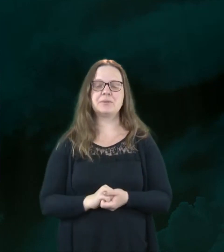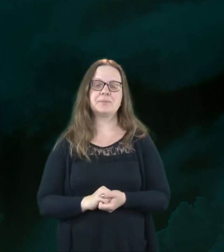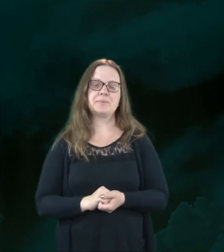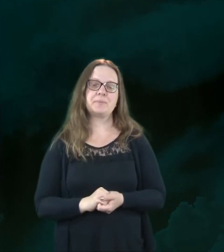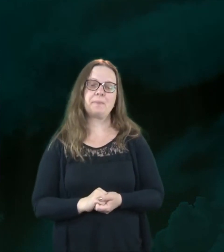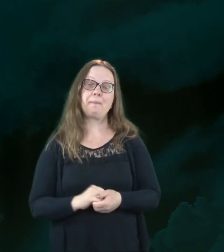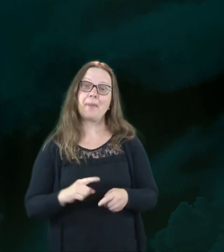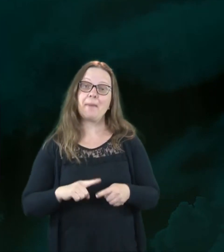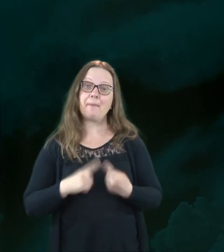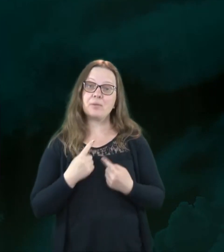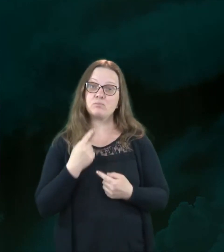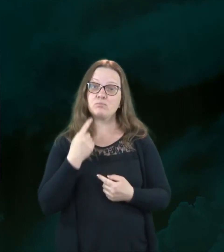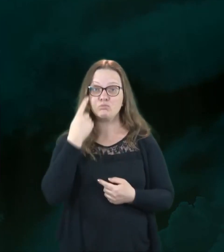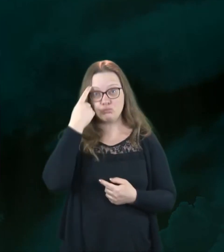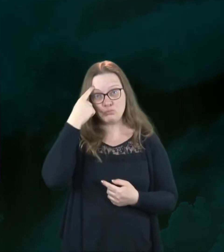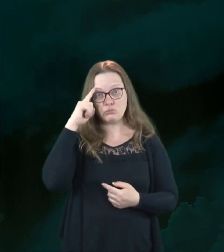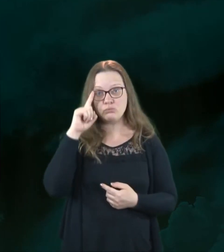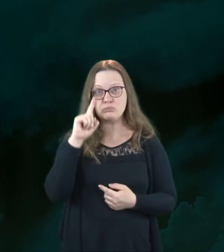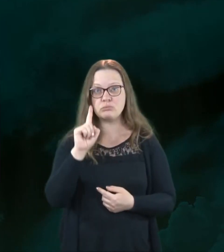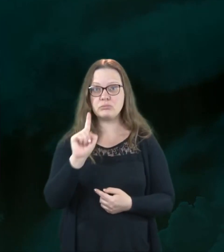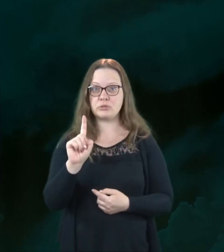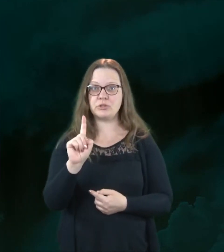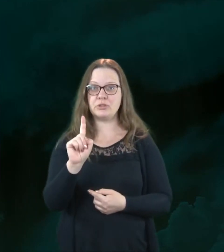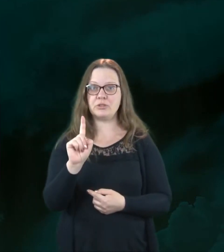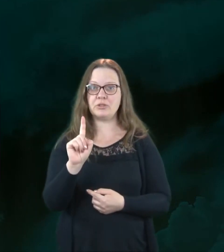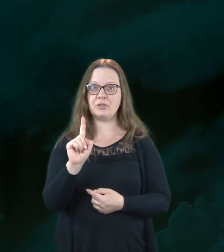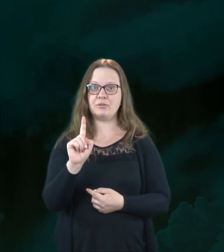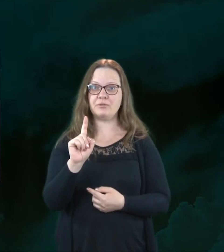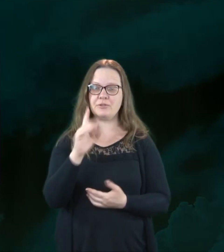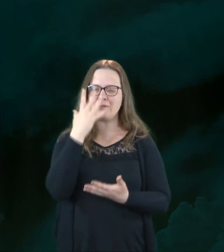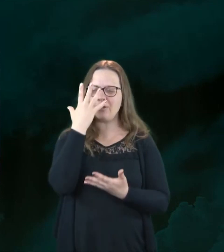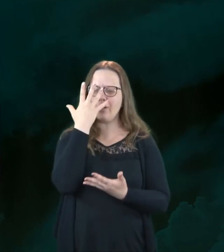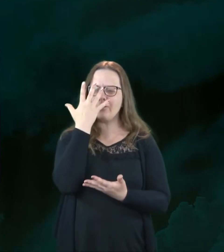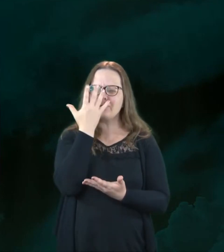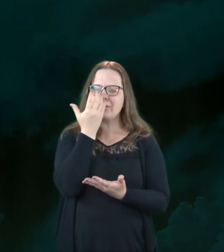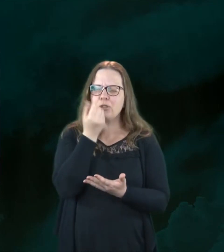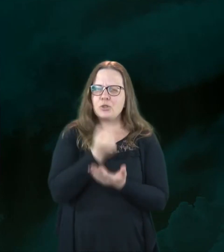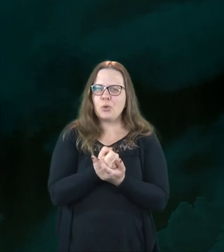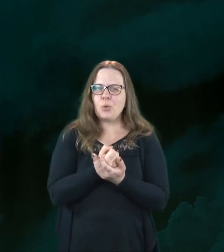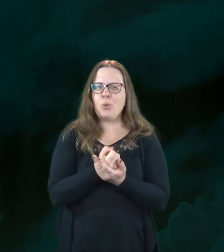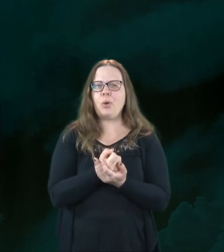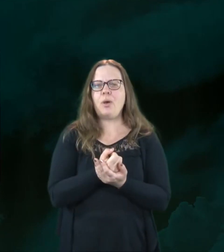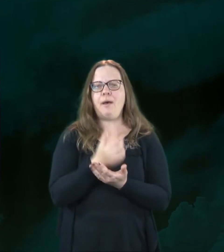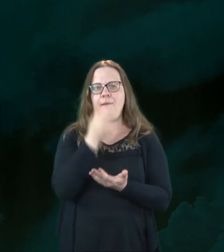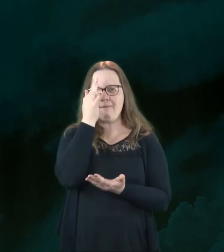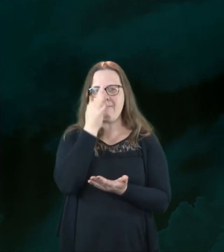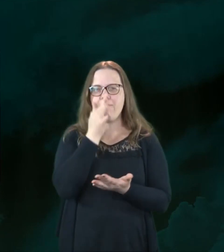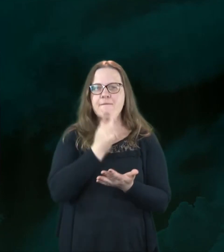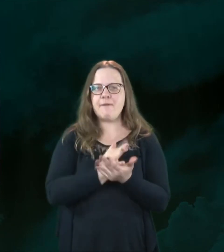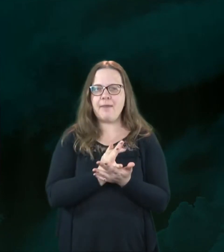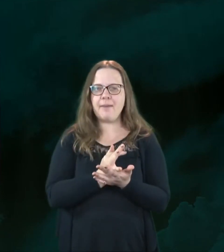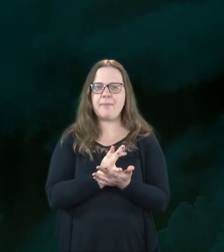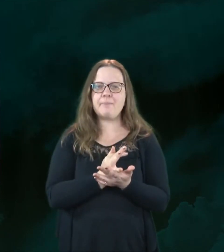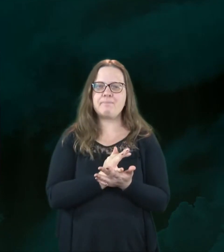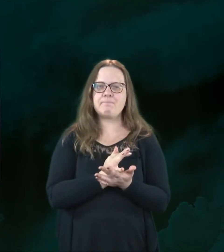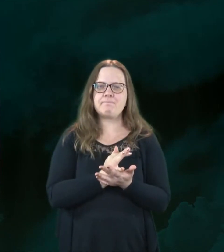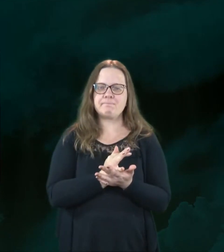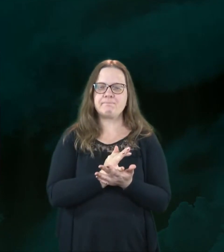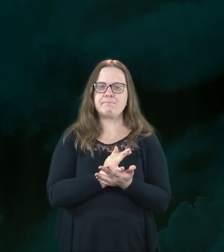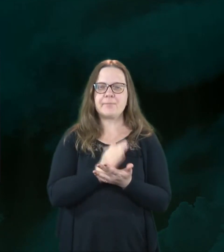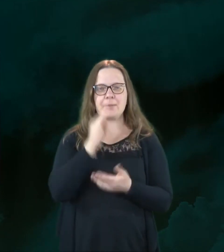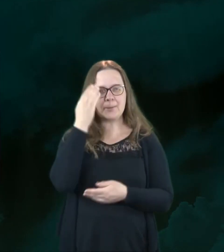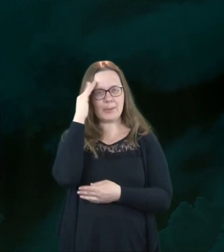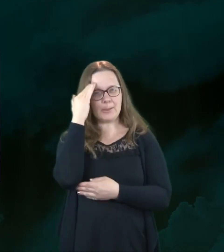Mas um dia você recebeu a palavra de Deus. Recebeu pelo ouvir, você recebeu pela sua mente e o